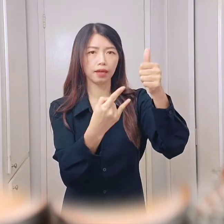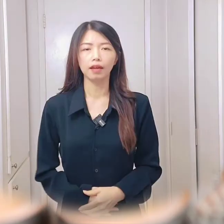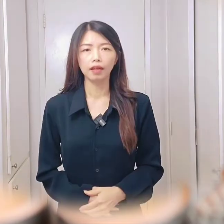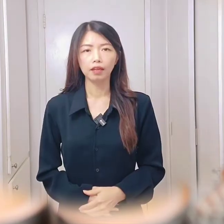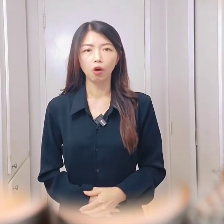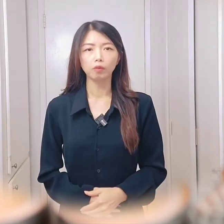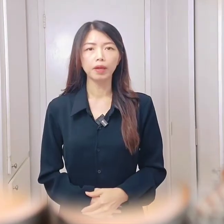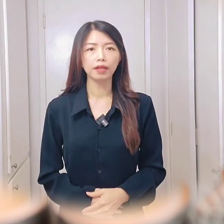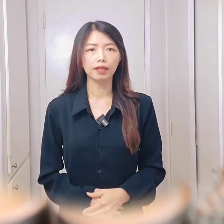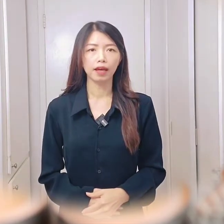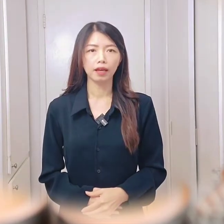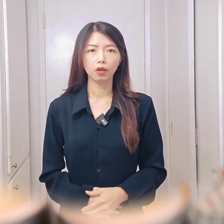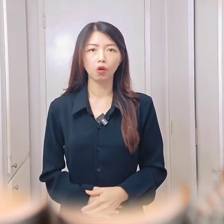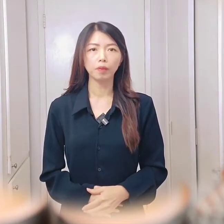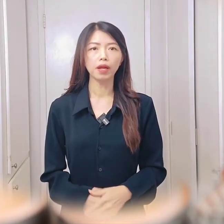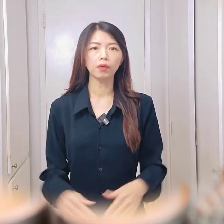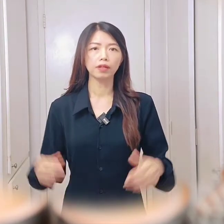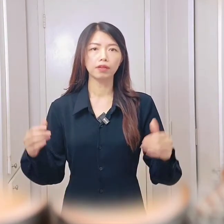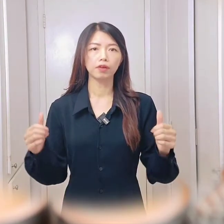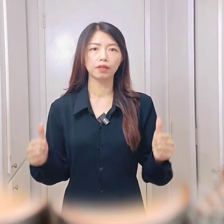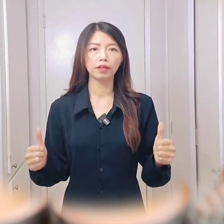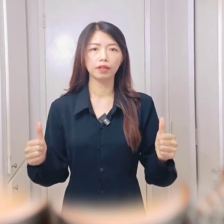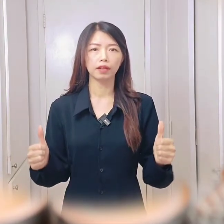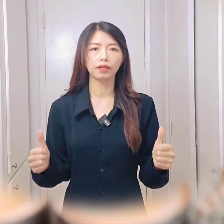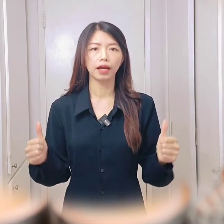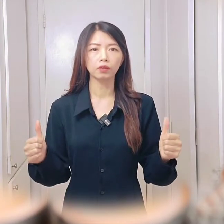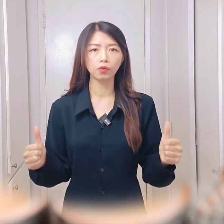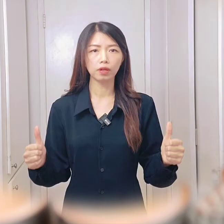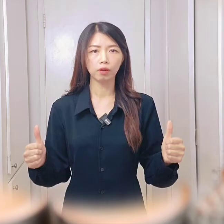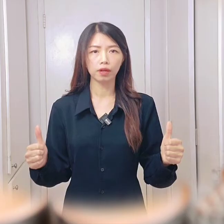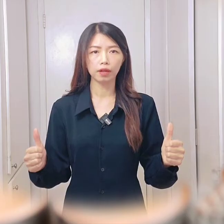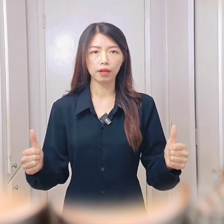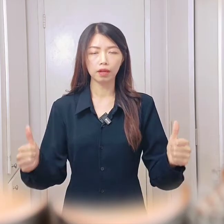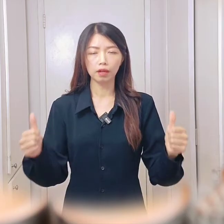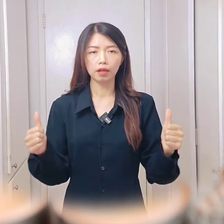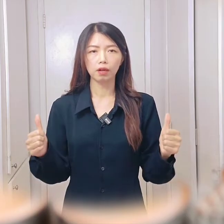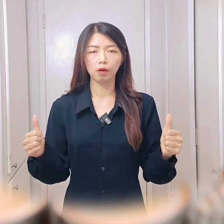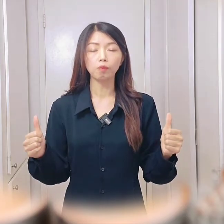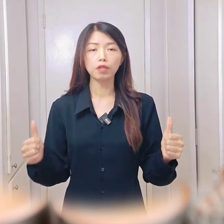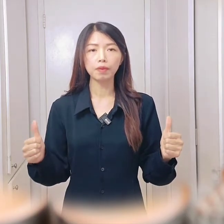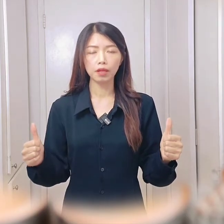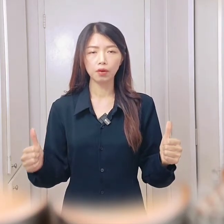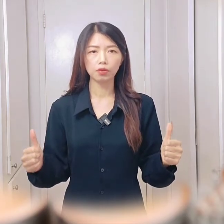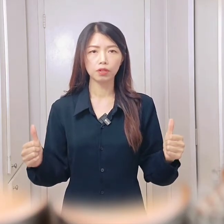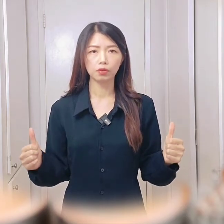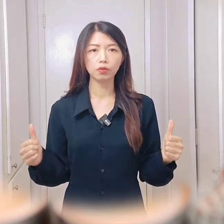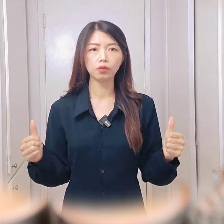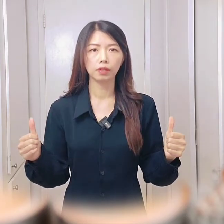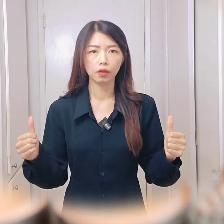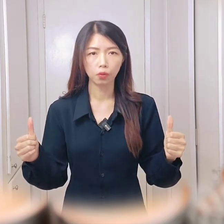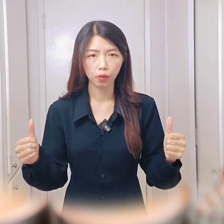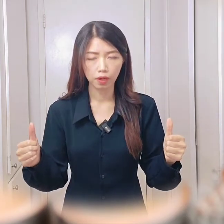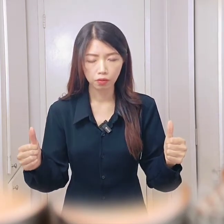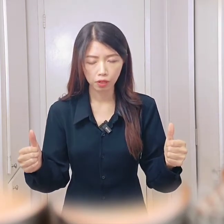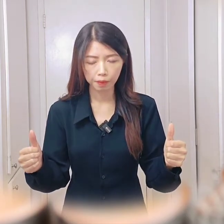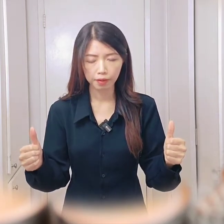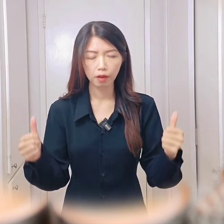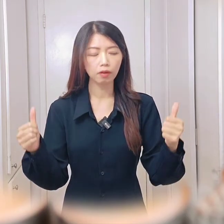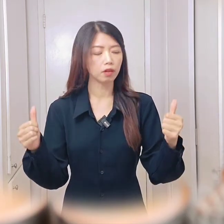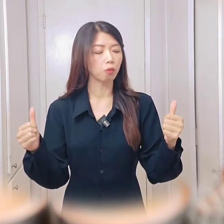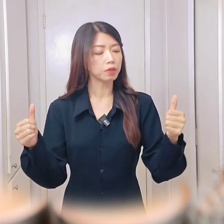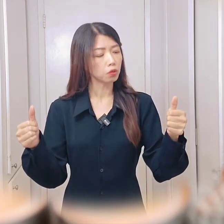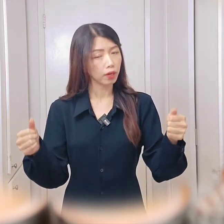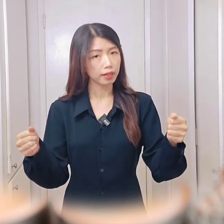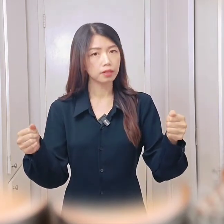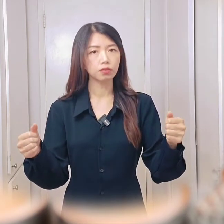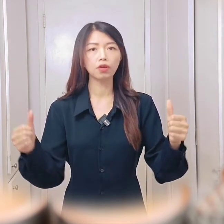주님께. 경배드리자. 경배라고 하는 뜻의 수어는 양손을 이렇게 엄지만 세워주시고 그대로 고개를 숙이면서